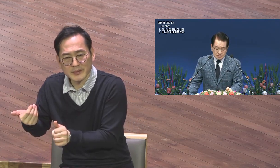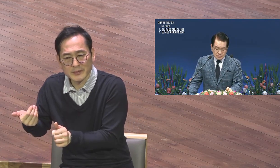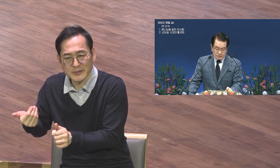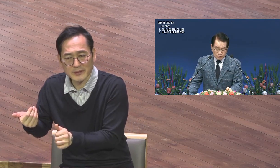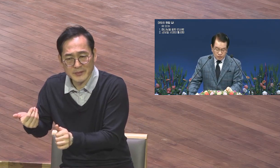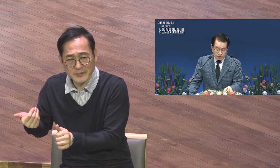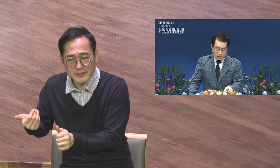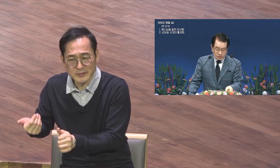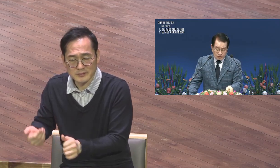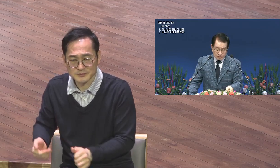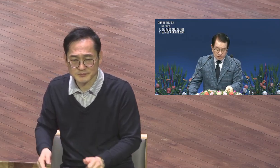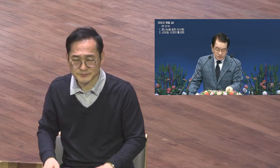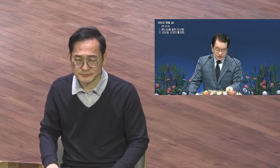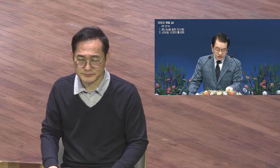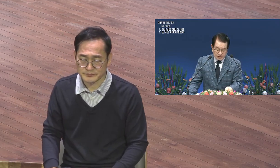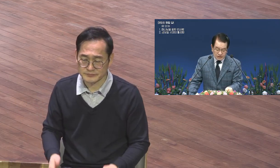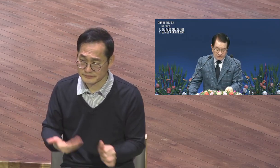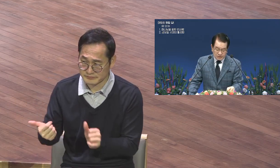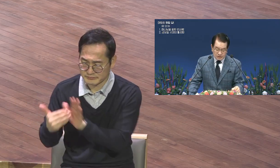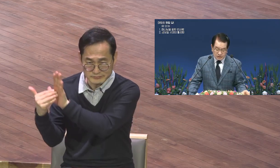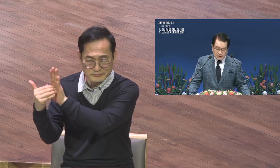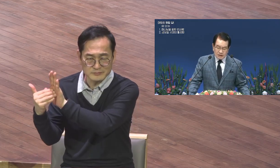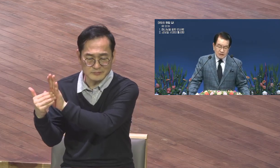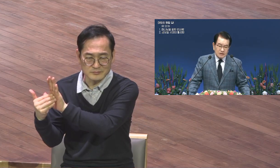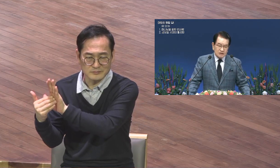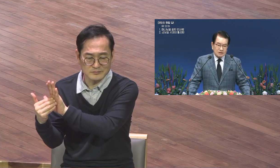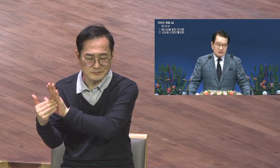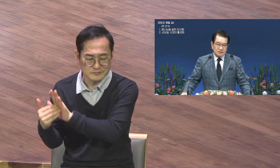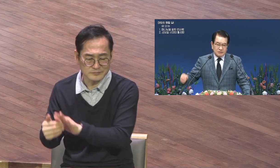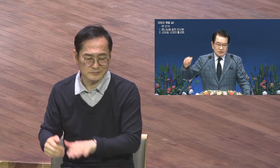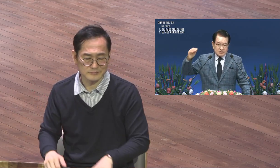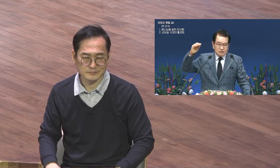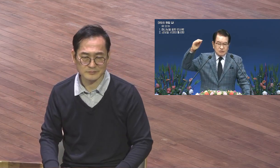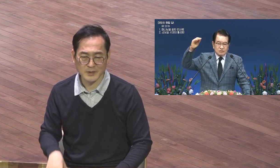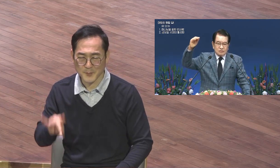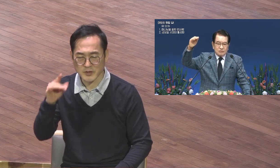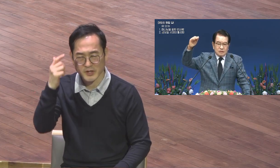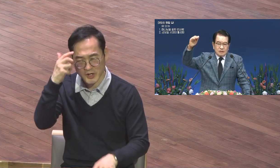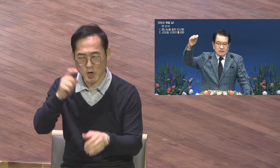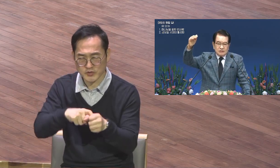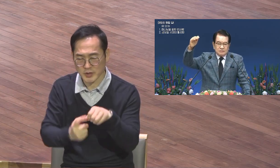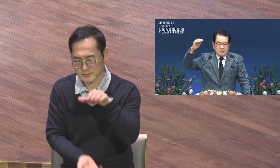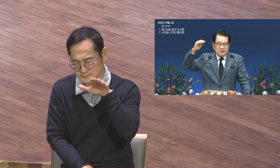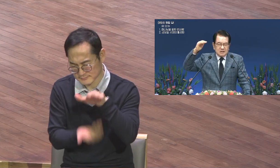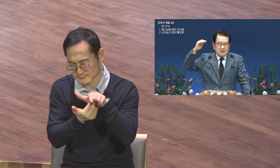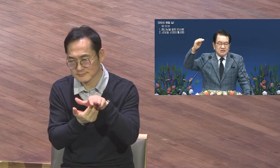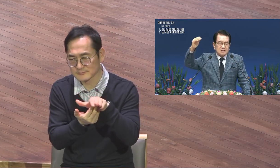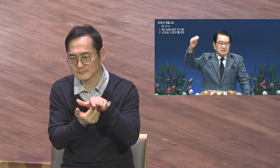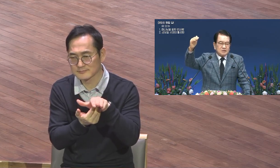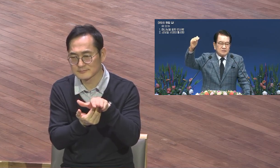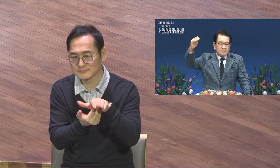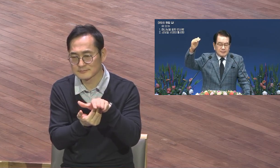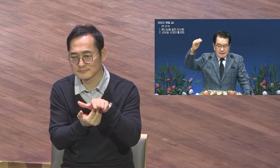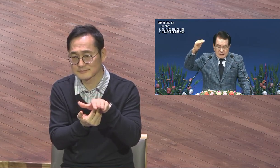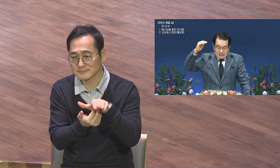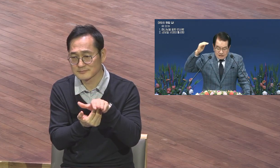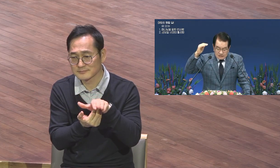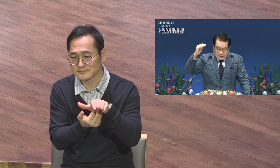시대 무엇보다도 서밋이 되기 전에 먼저 영적 서밋에 설 수 있도록 먼저 영적